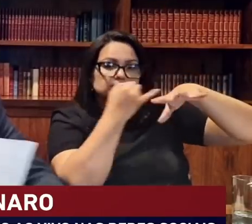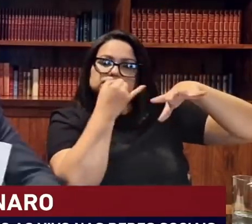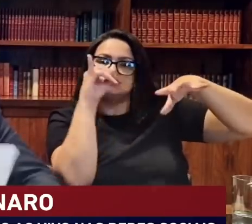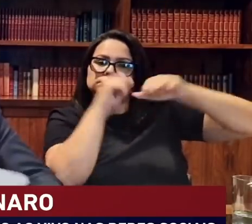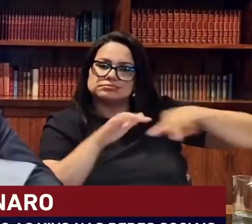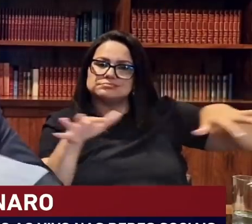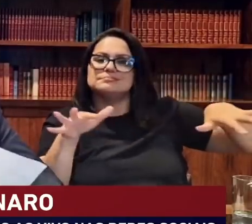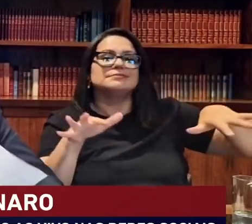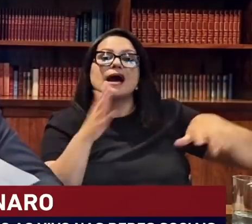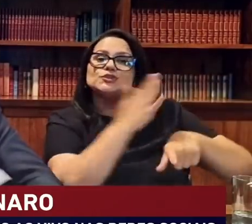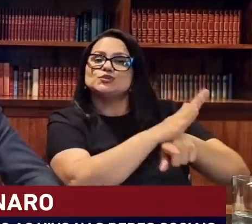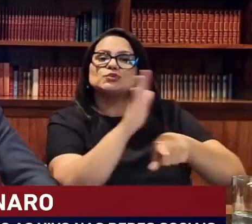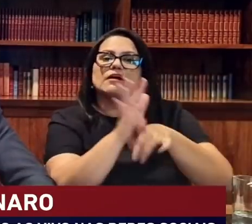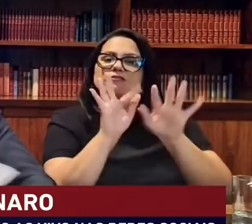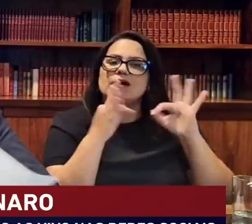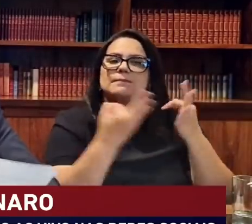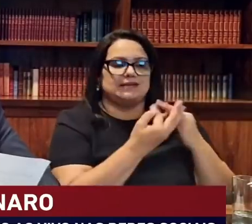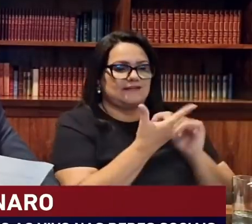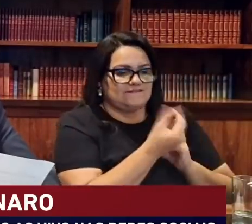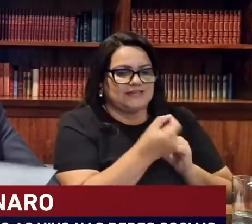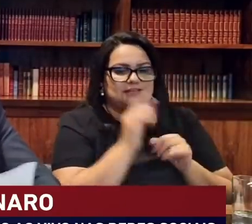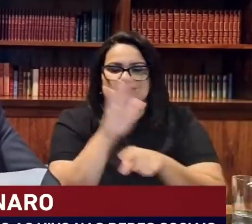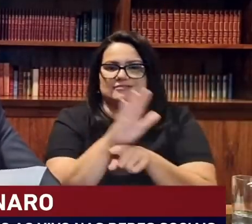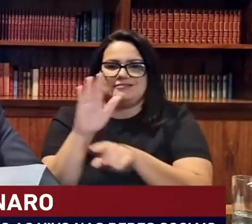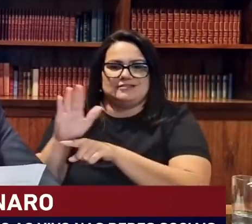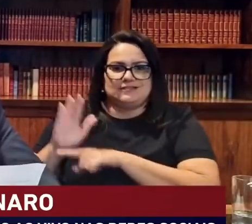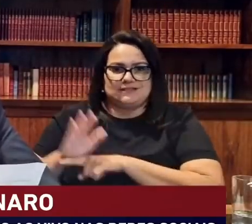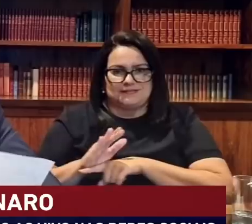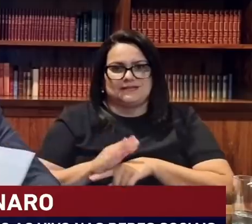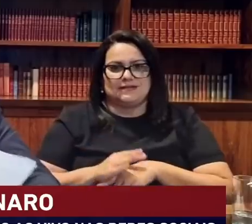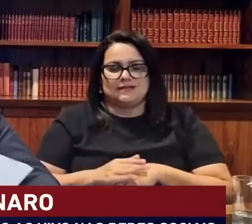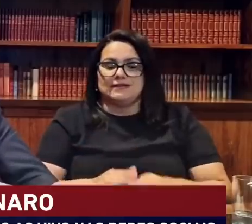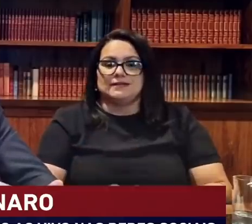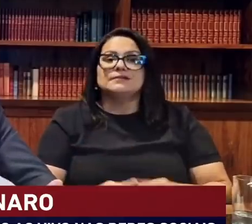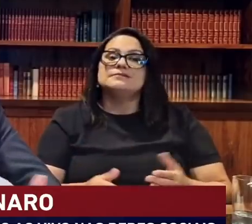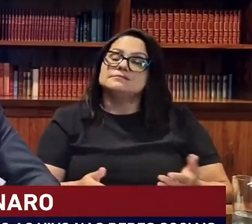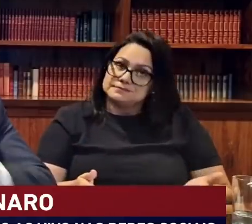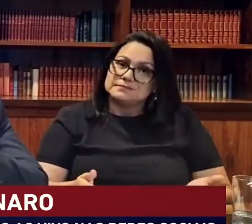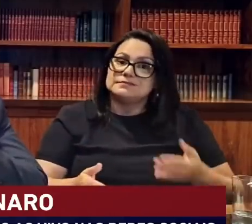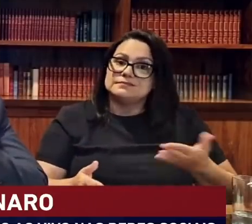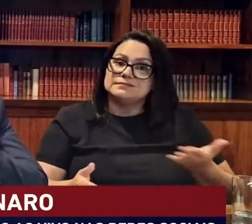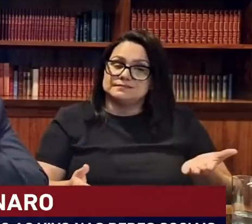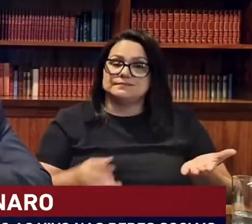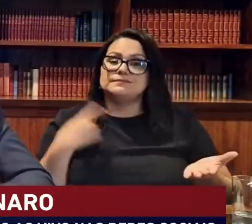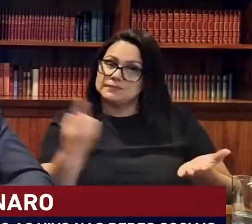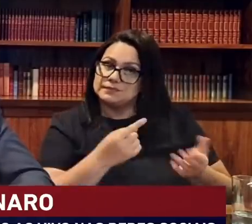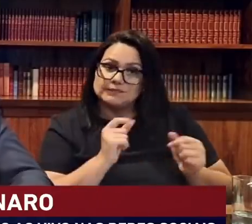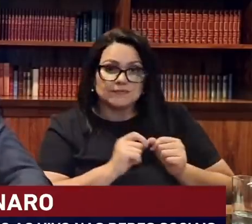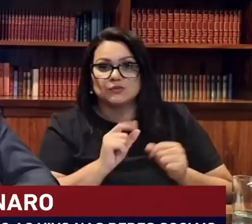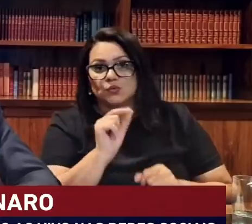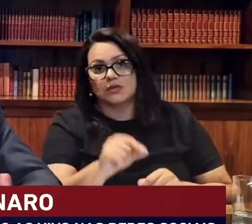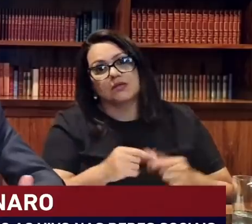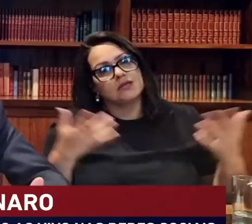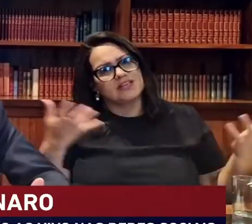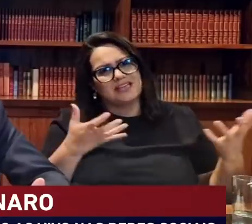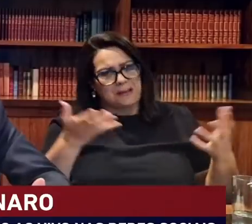aproximadamente 20 famílias. Ou seja, aqui nós estamos tirando aí o